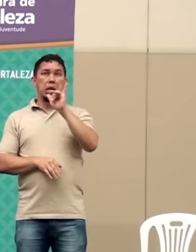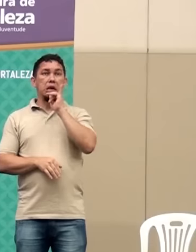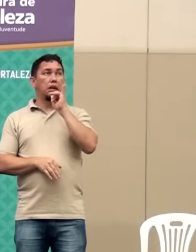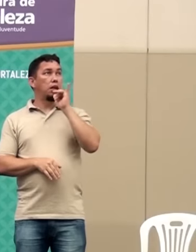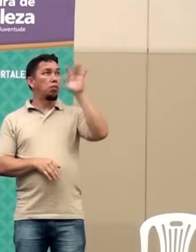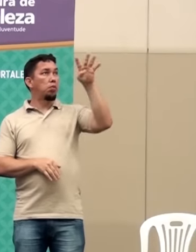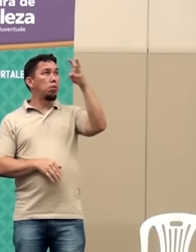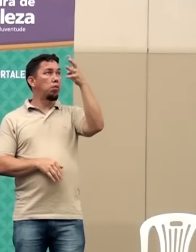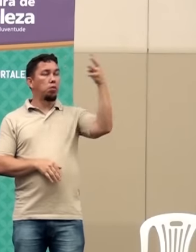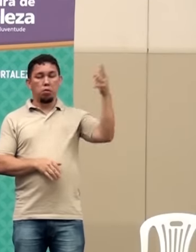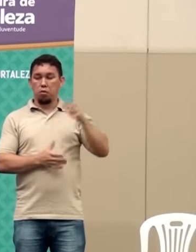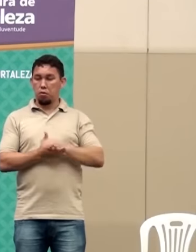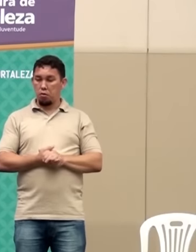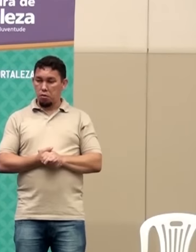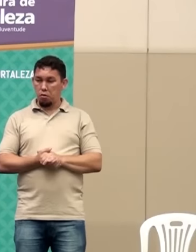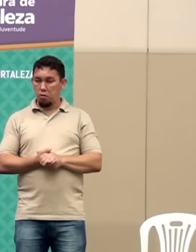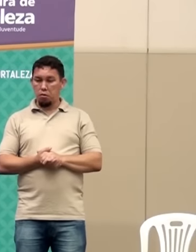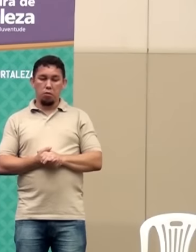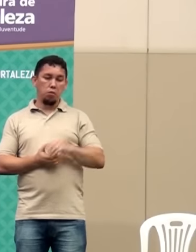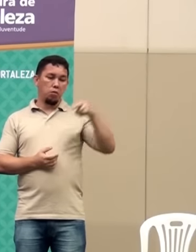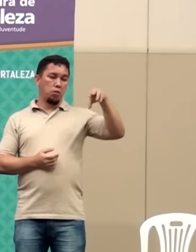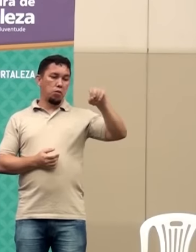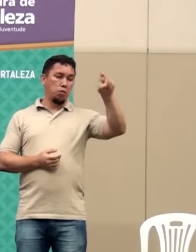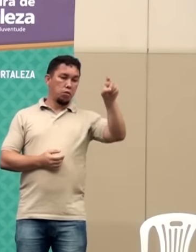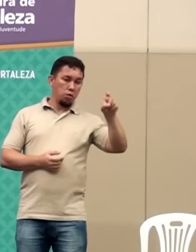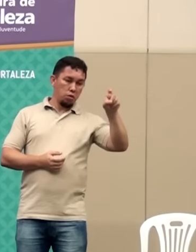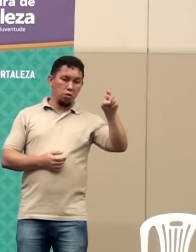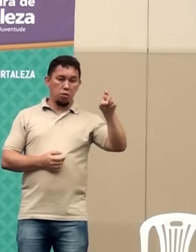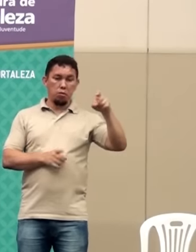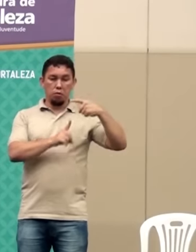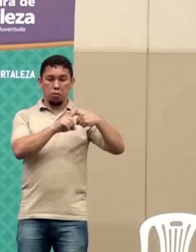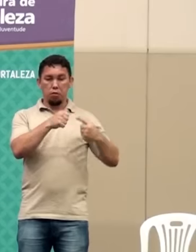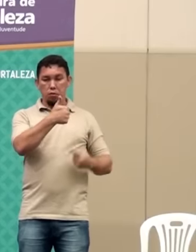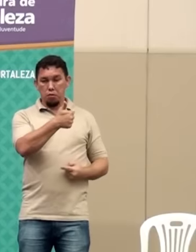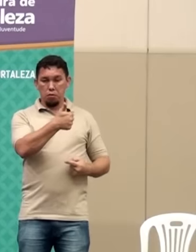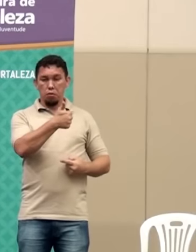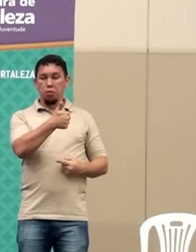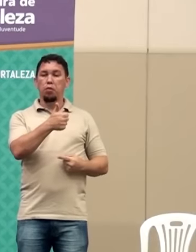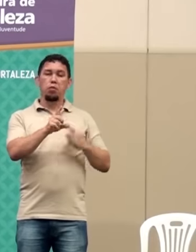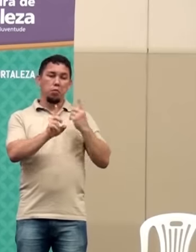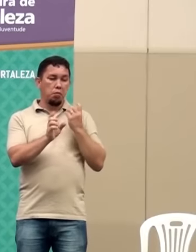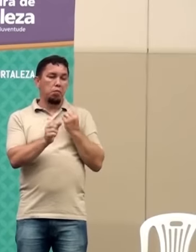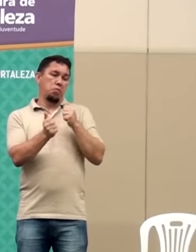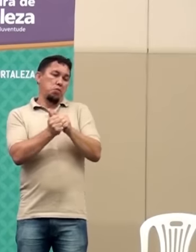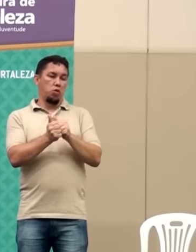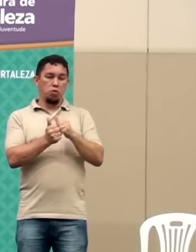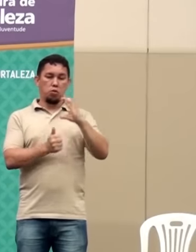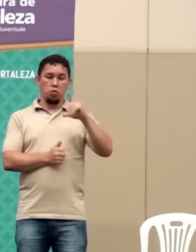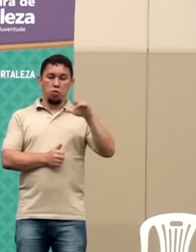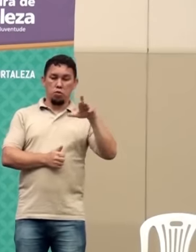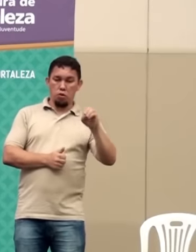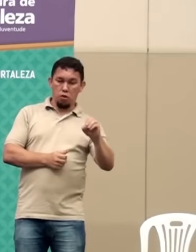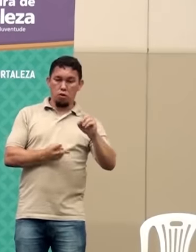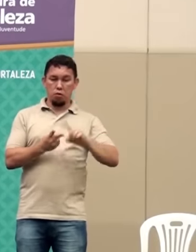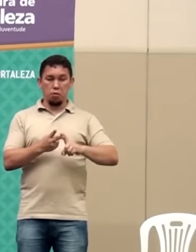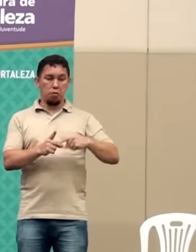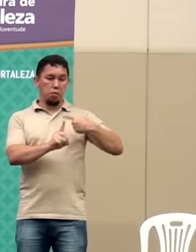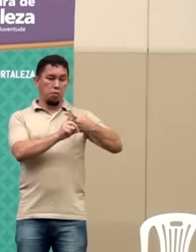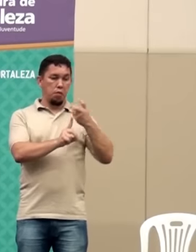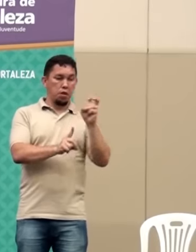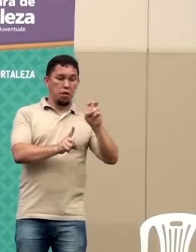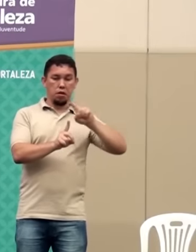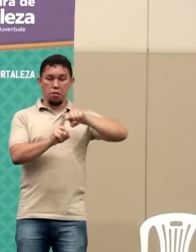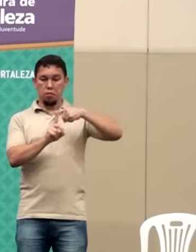tabela. Aí tem NOX mais 1 com cloro, tem NOX mais 3 com cloro também, tem NOX mais 5 e tem NOX